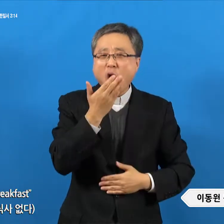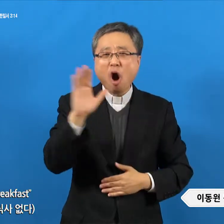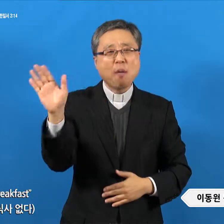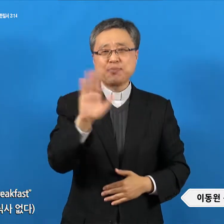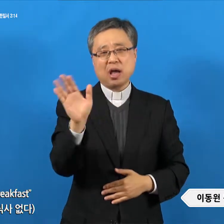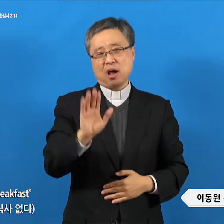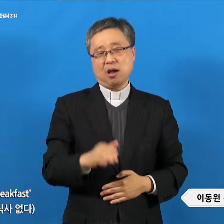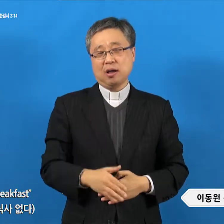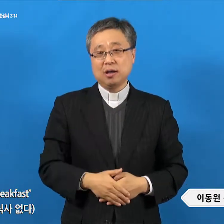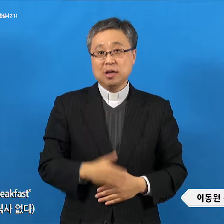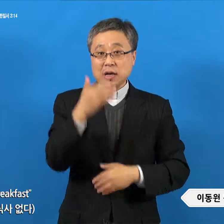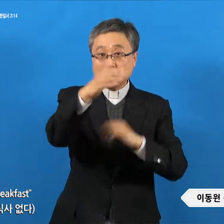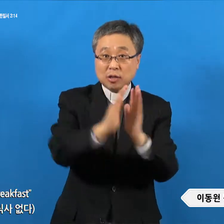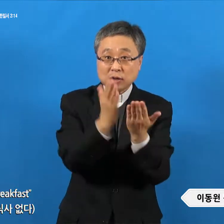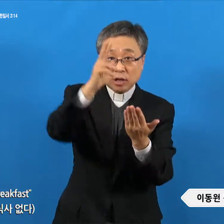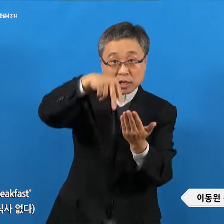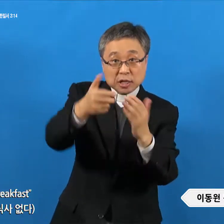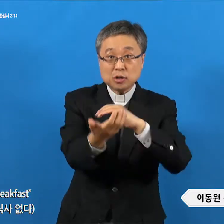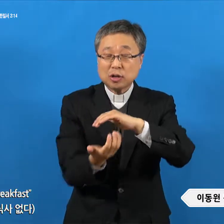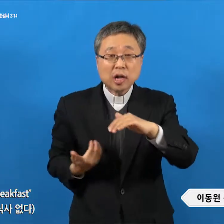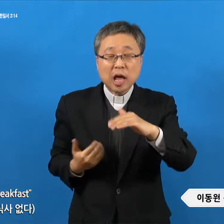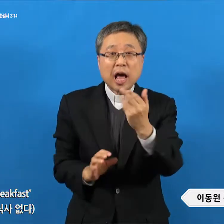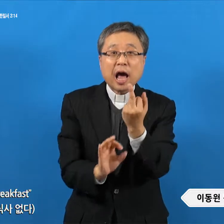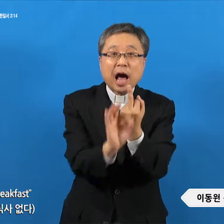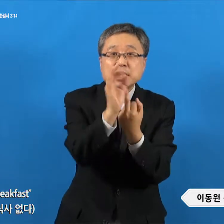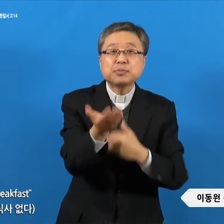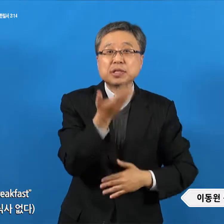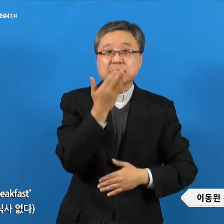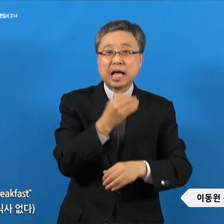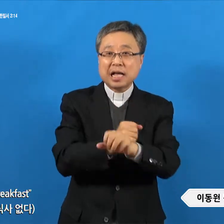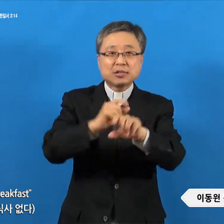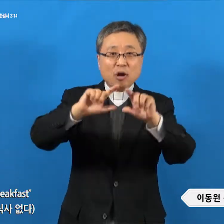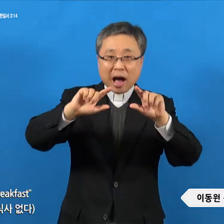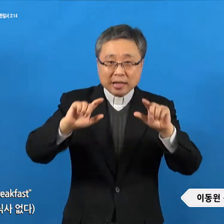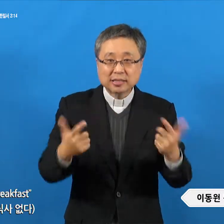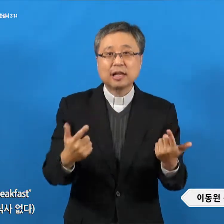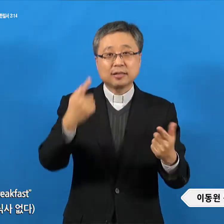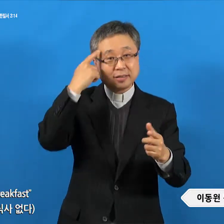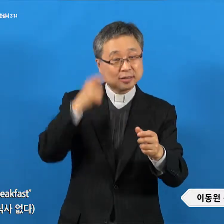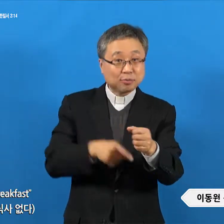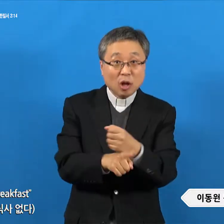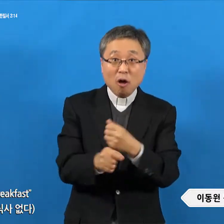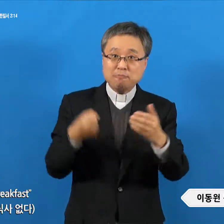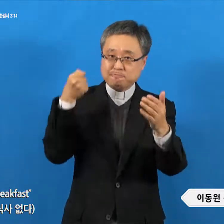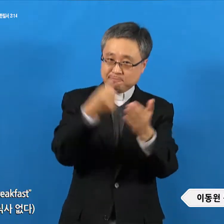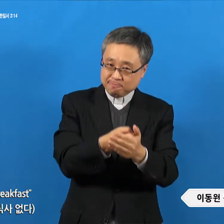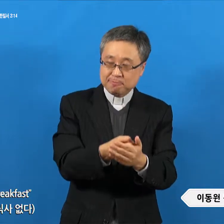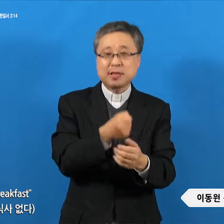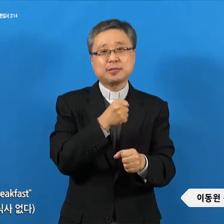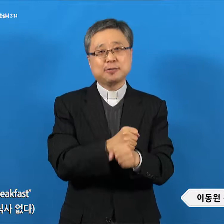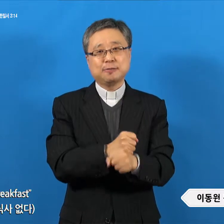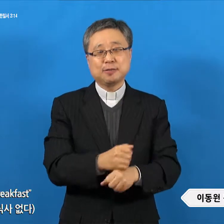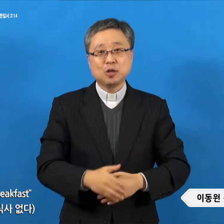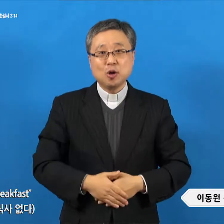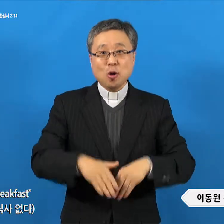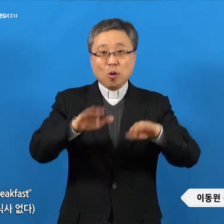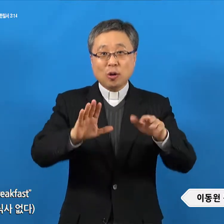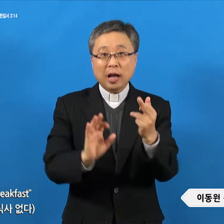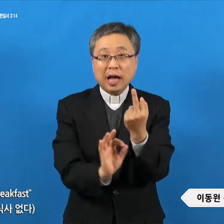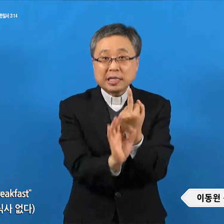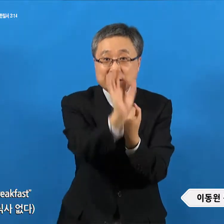Breakfast. 그러니까 성경 읽기 전에는 아침 식사를 하지도 않는다는 것입니다. 그 결심을 했어요. 오늘